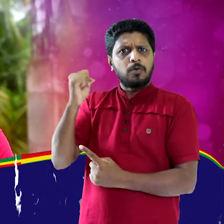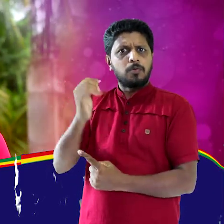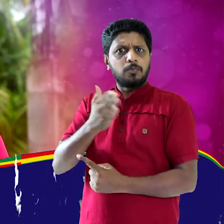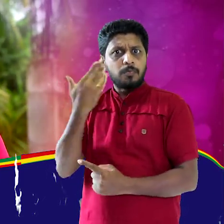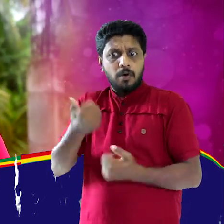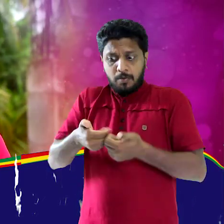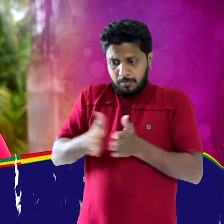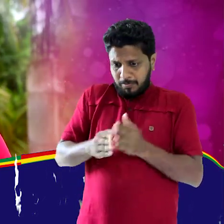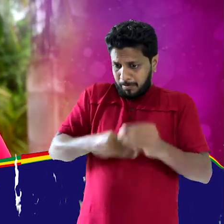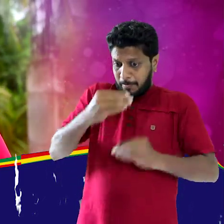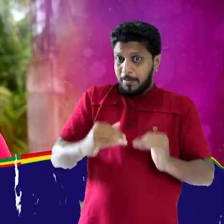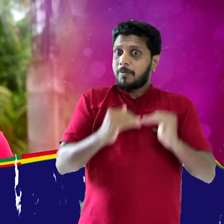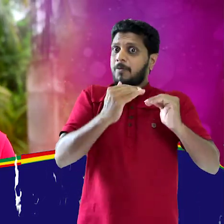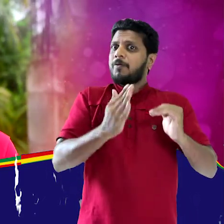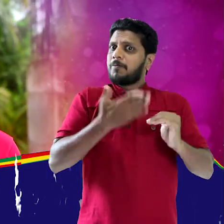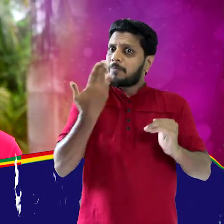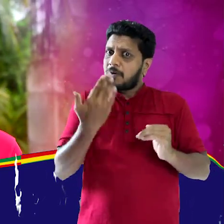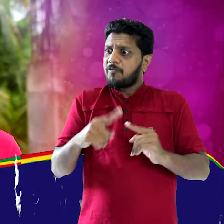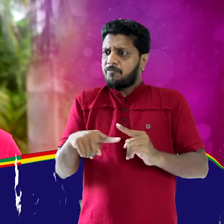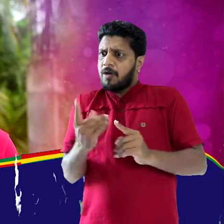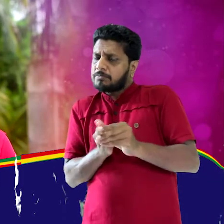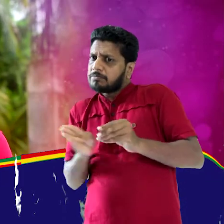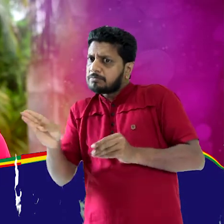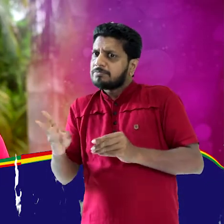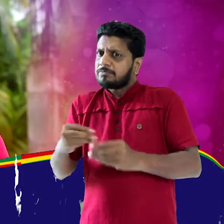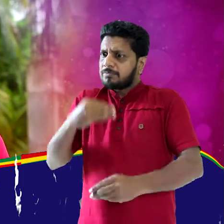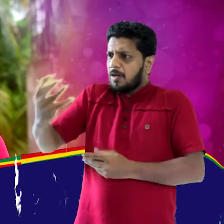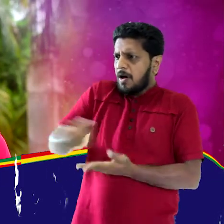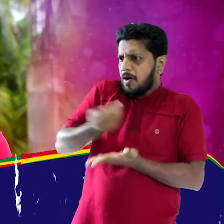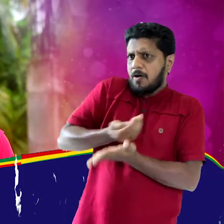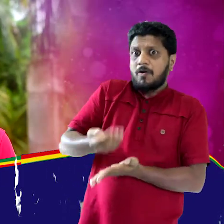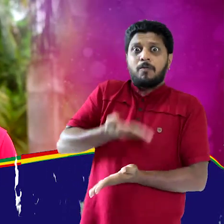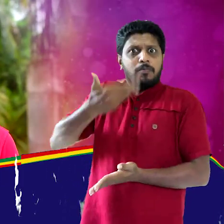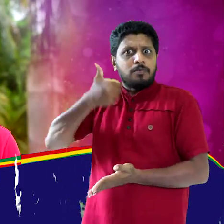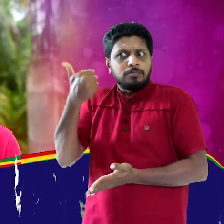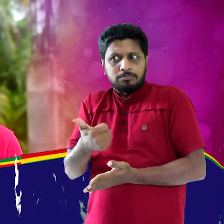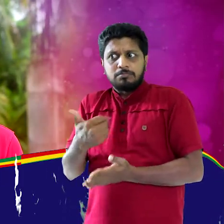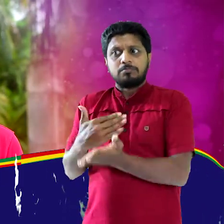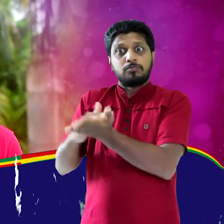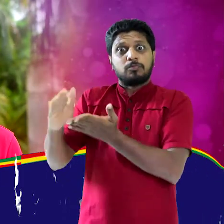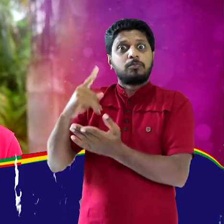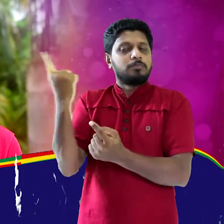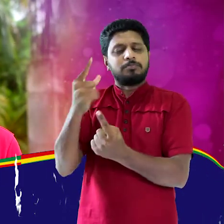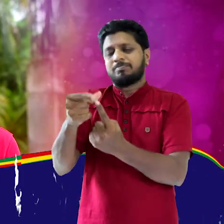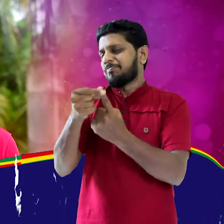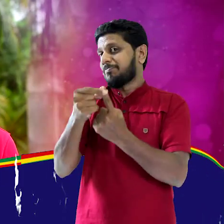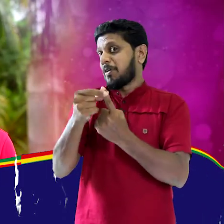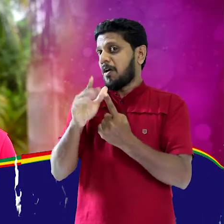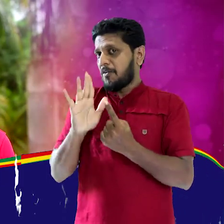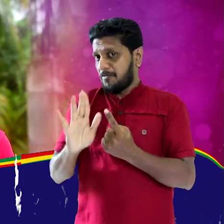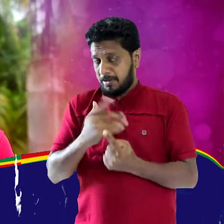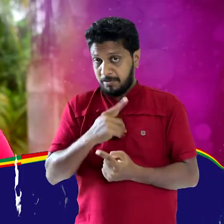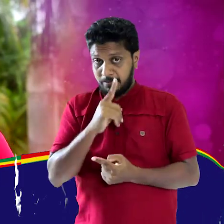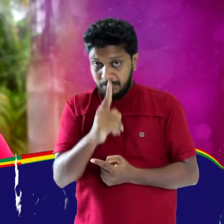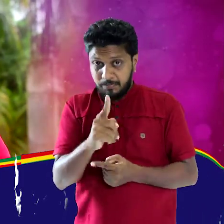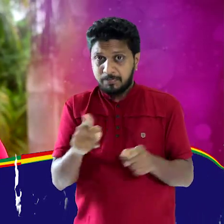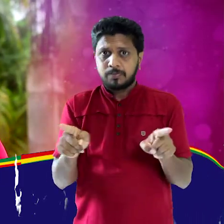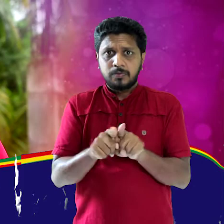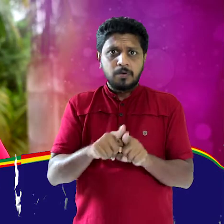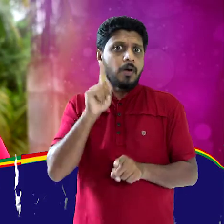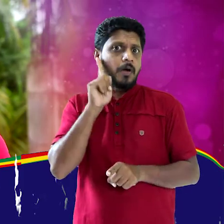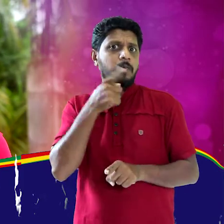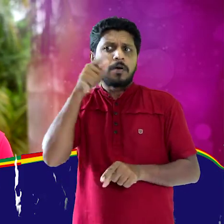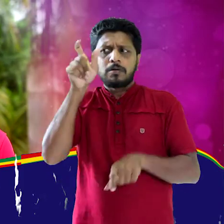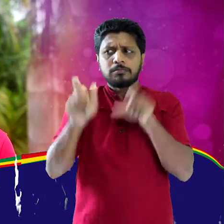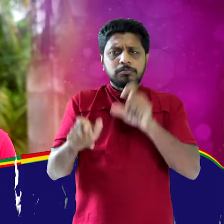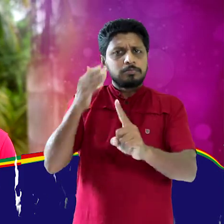වෙනත් ස්වයං රැකියා හෝ වෙනත් ආදායම් උපයදාතයක මාර්ග සඳහා මැදිහත් වීම ප්‍රධාන කාරණයක් බවට පත් වෙනවා. ඒක නිසා ශ්‍රවණ